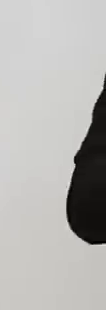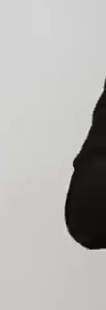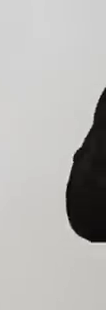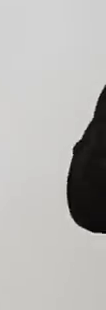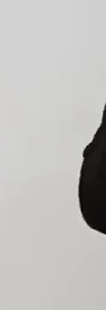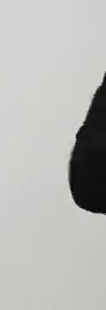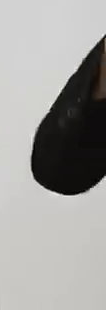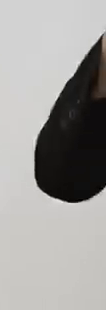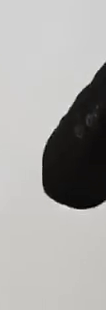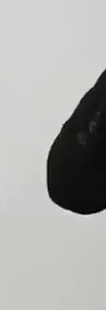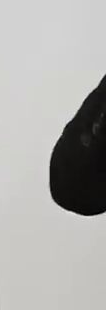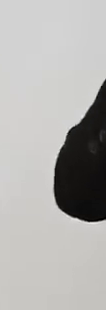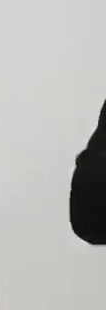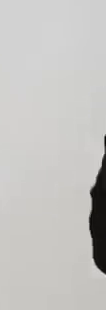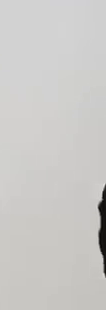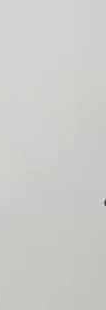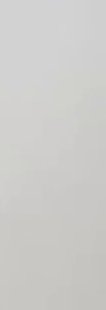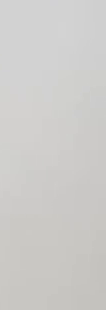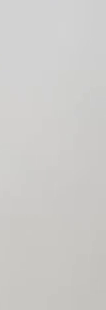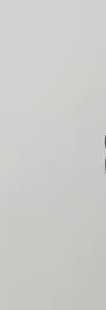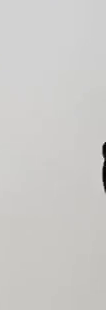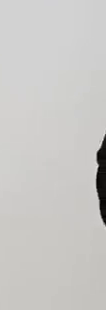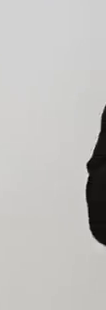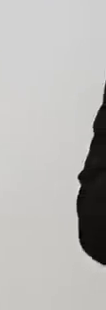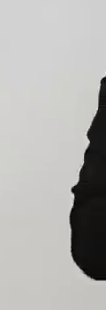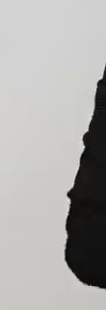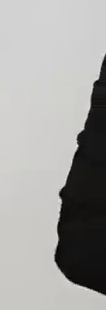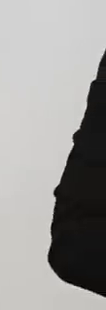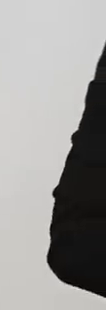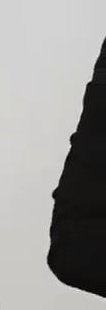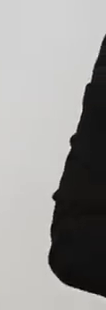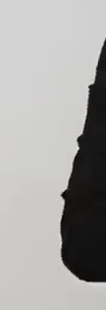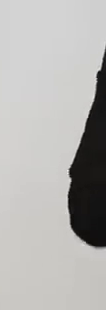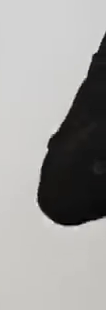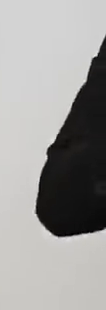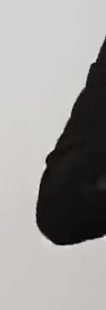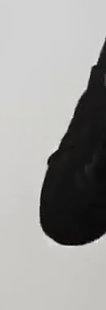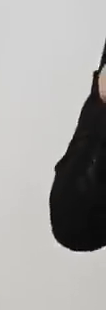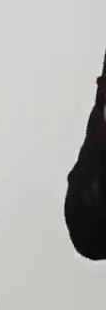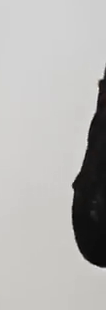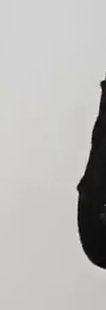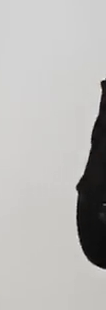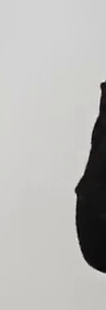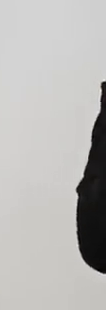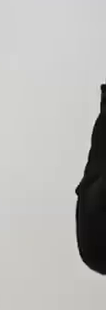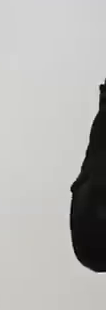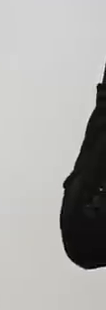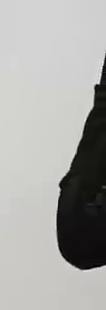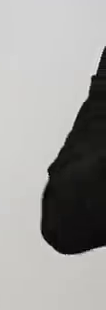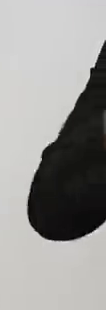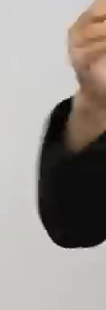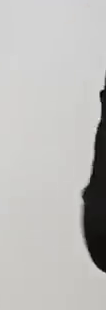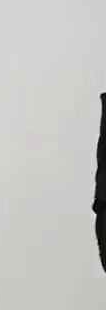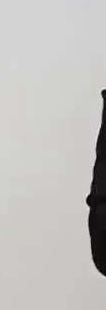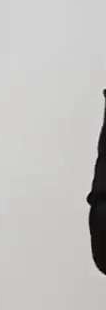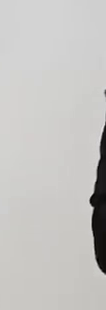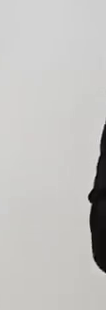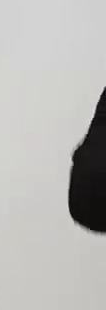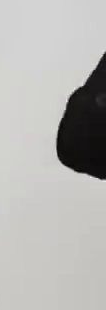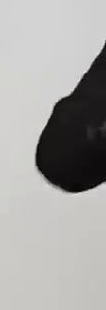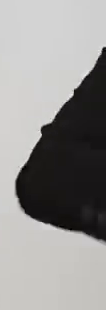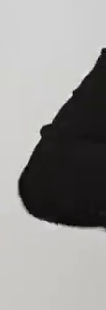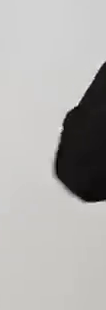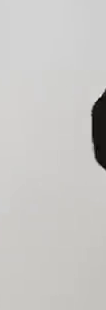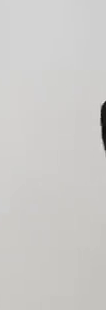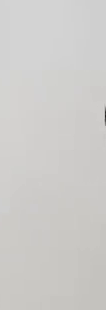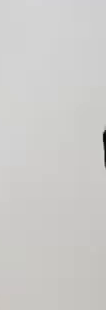다누리는 총 연료량 260kg 중 167kg을 연료를 사용하였으며 남은